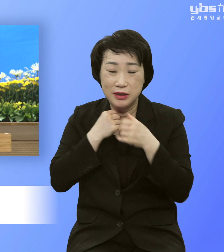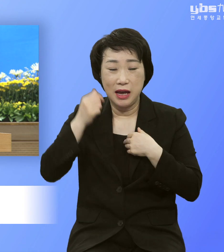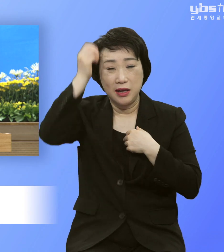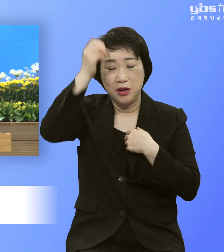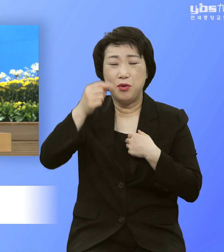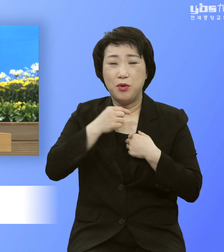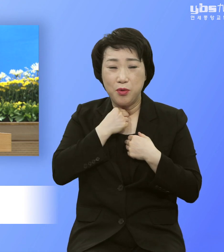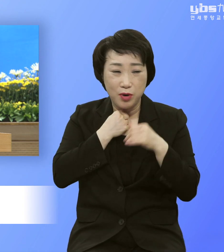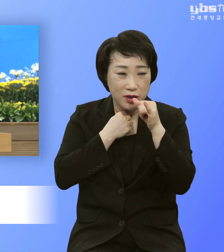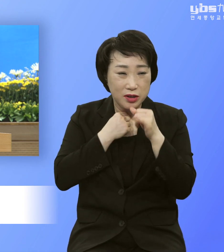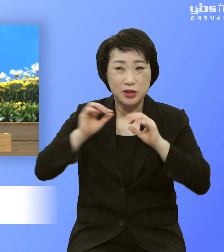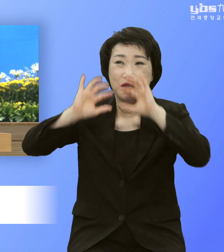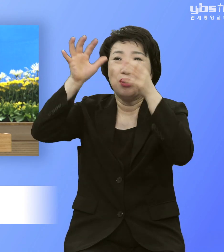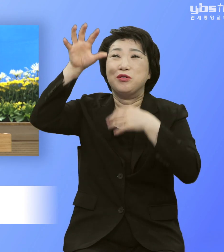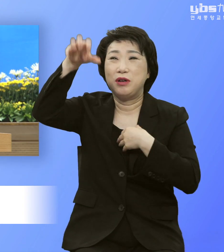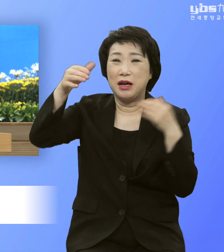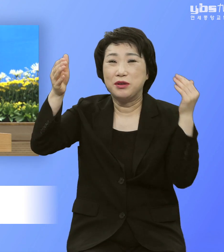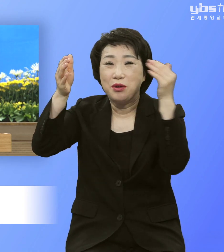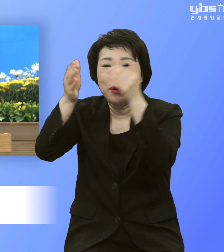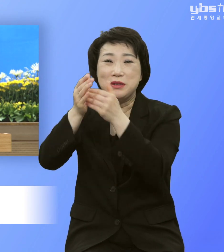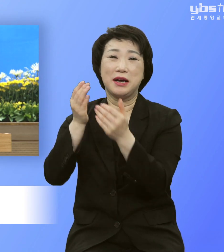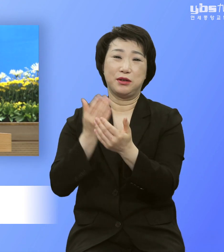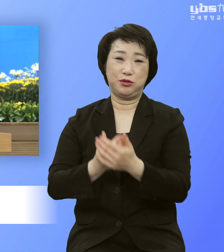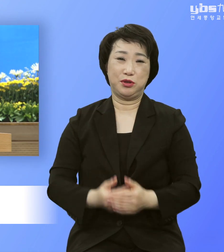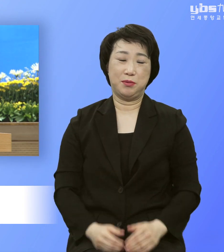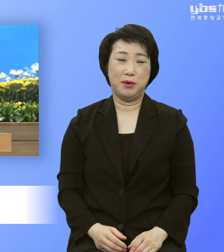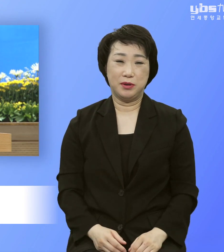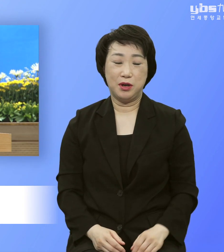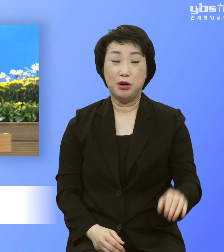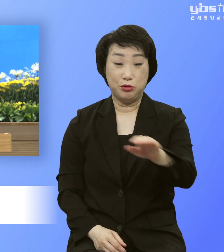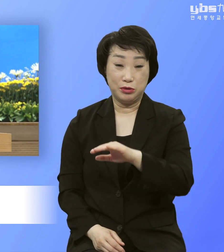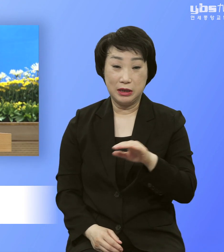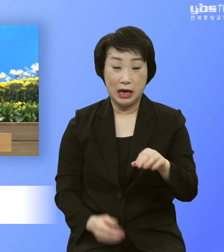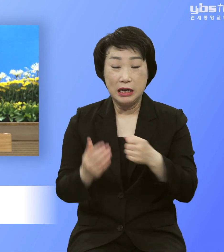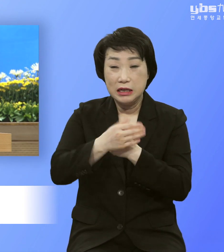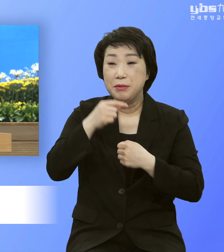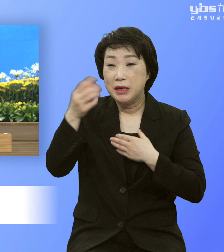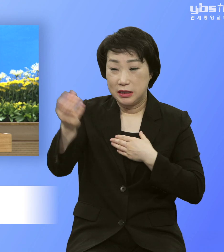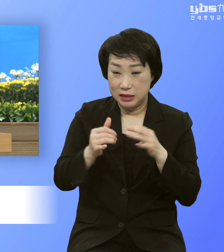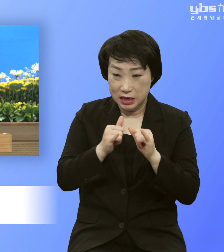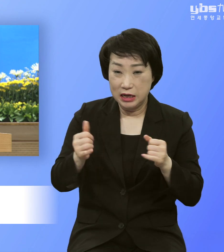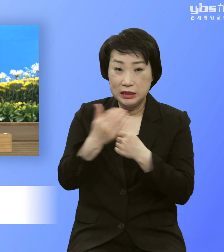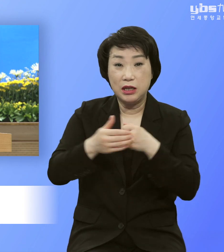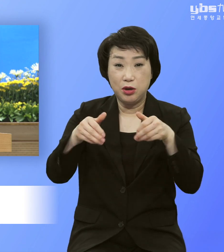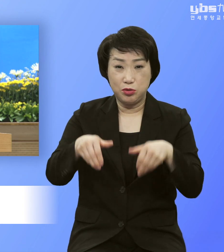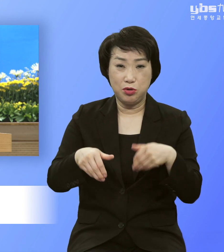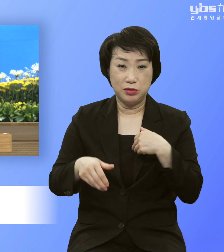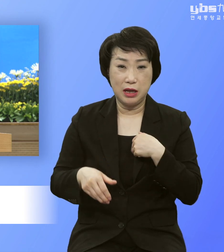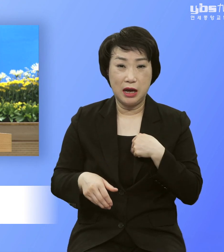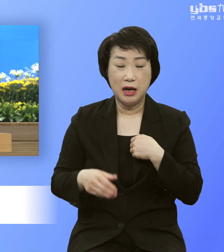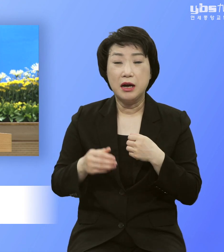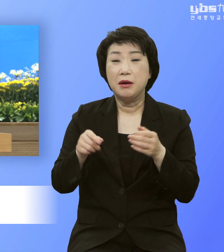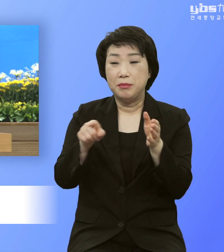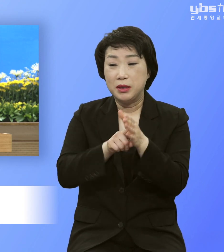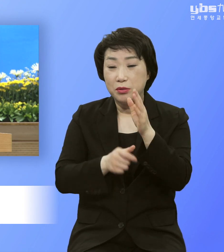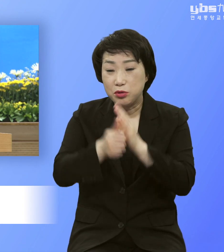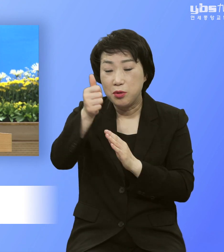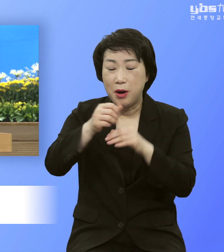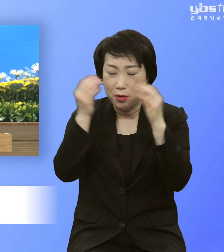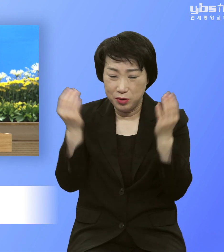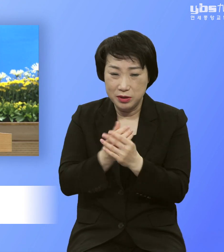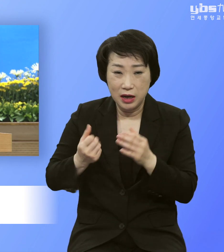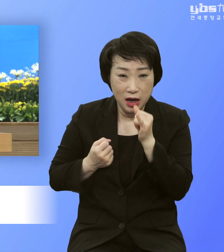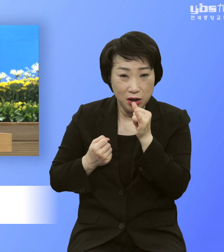영혼이 그렇게 원하는 천국까지 갈 수 있도록 일하여 주시옵소서. 그렇게 내가 은혜의 빚진 자의 은혜의 종으로서 내게 주신 믿음 소망